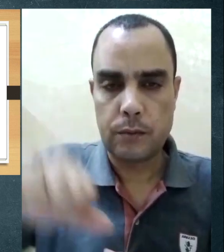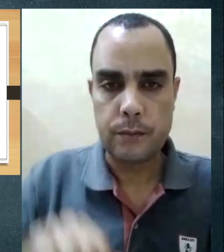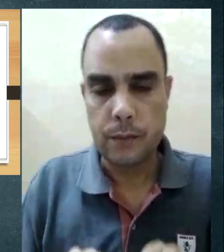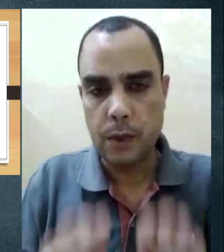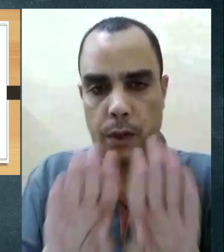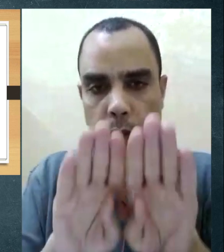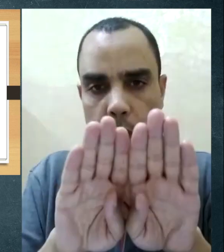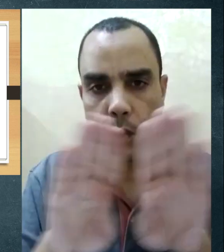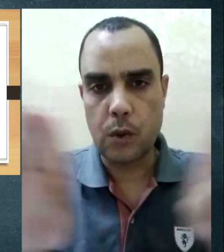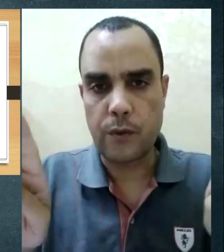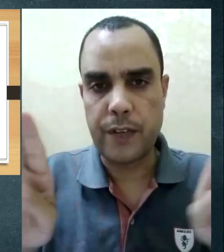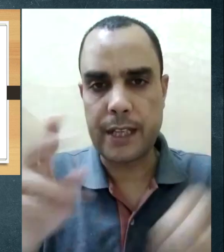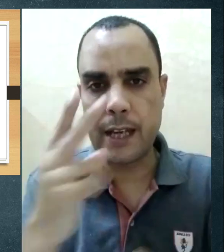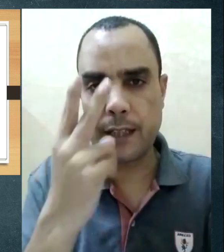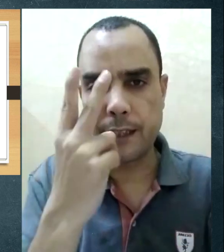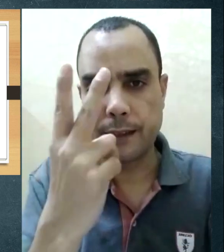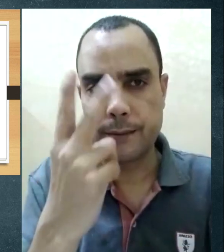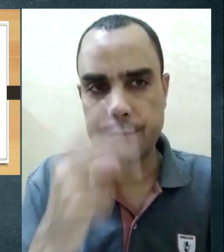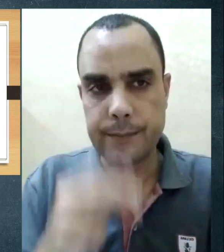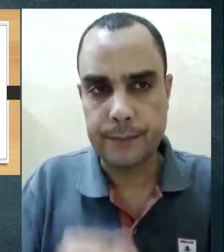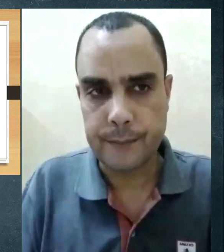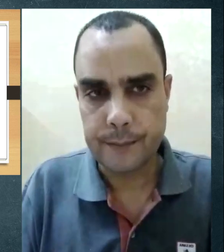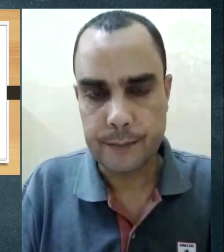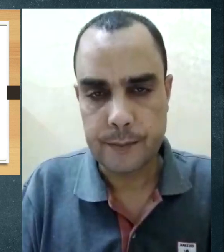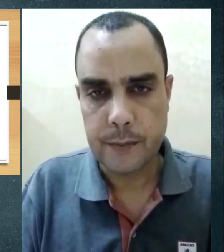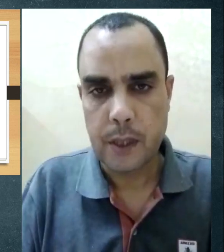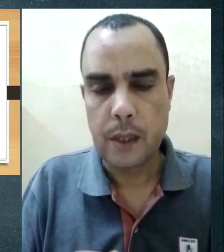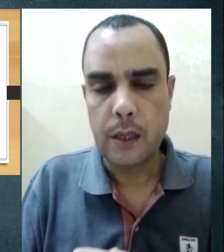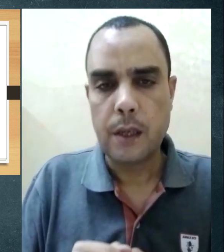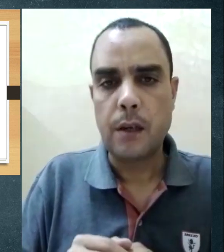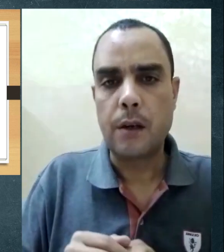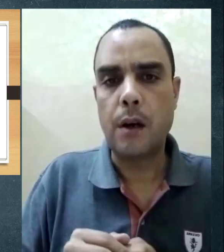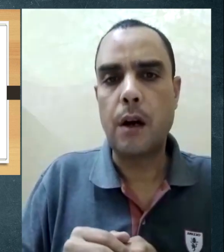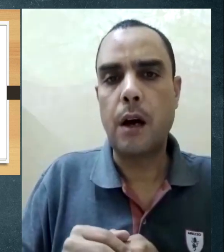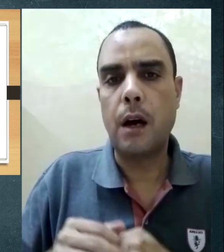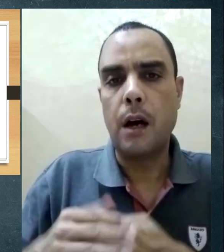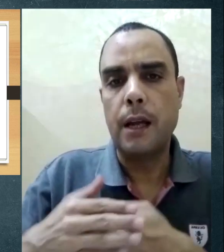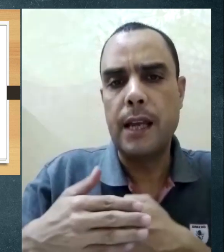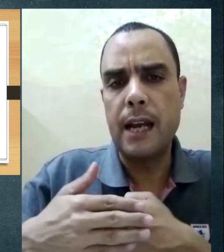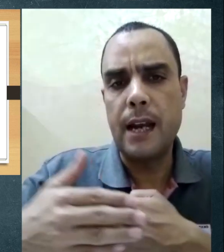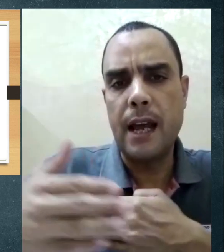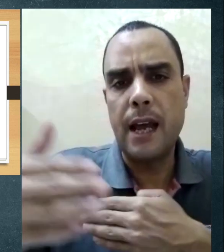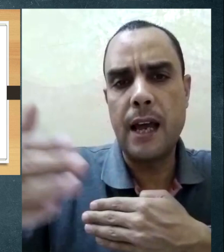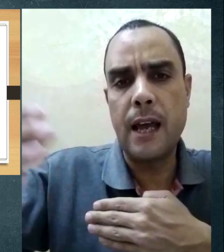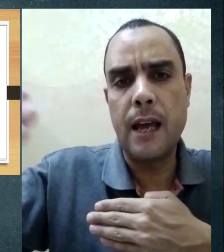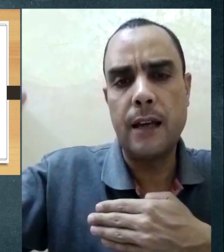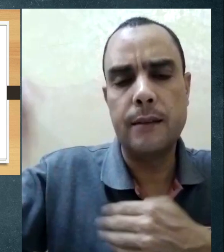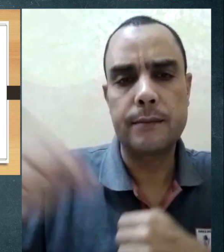أو شرفتان راح